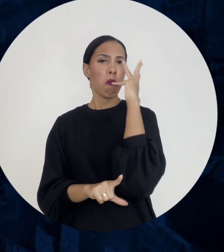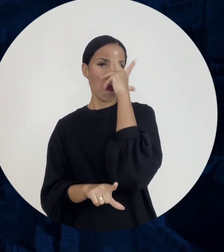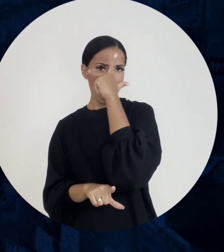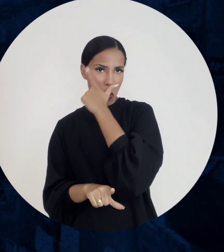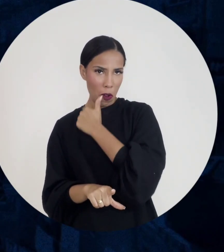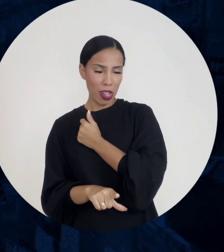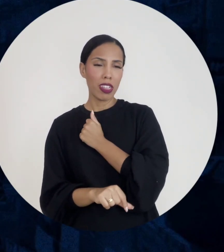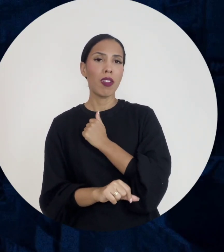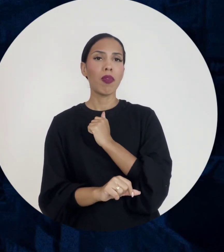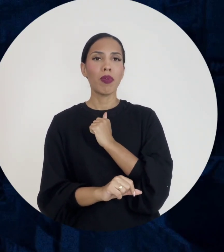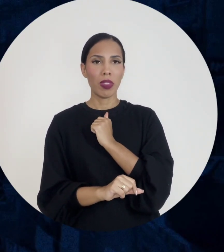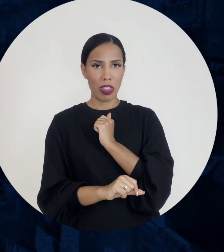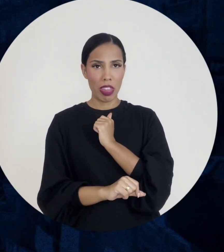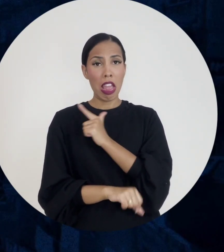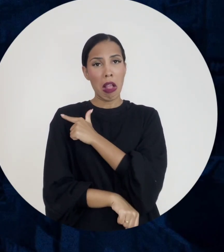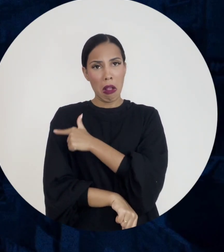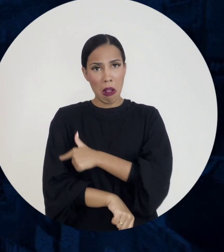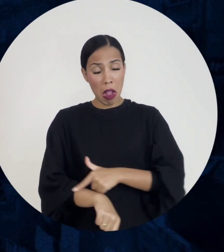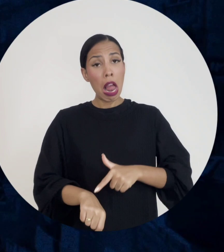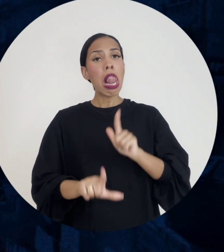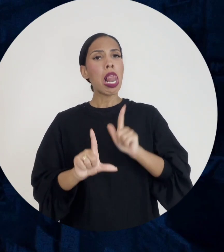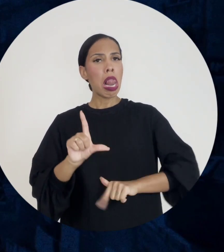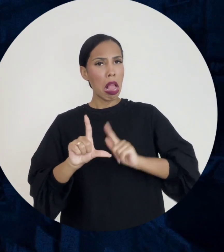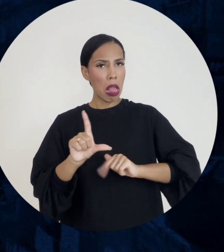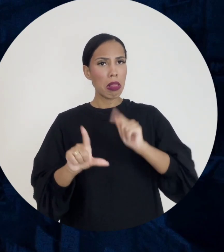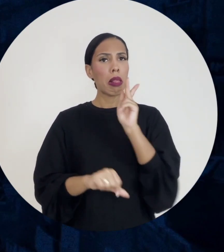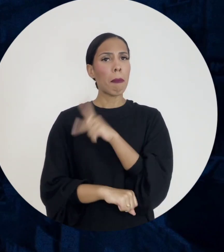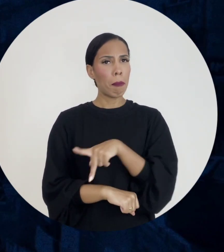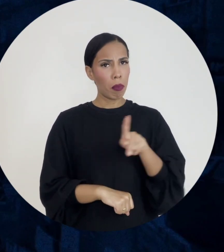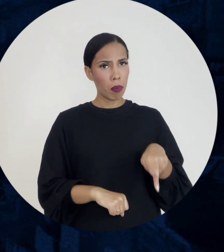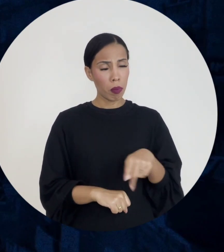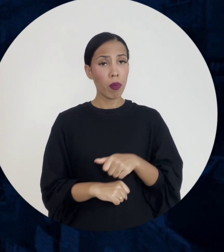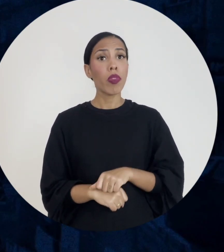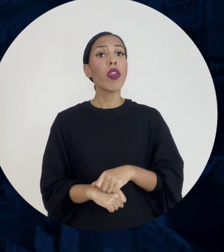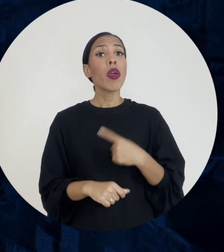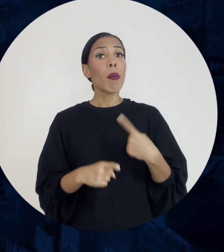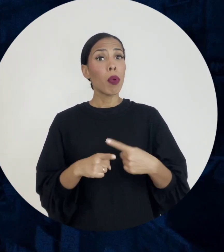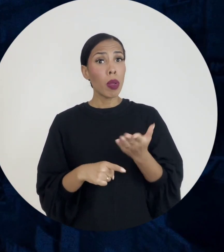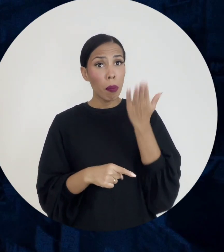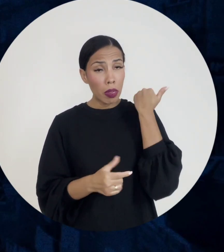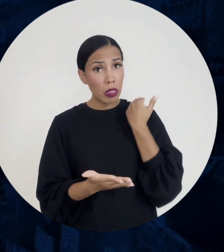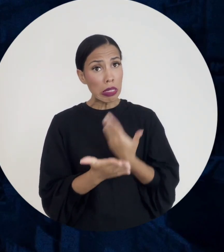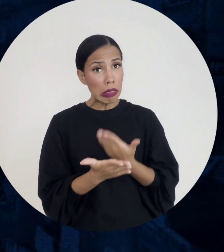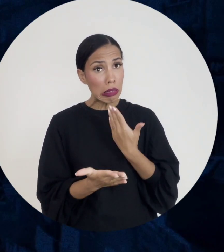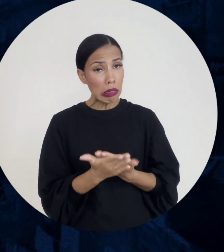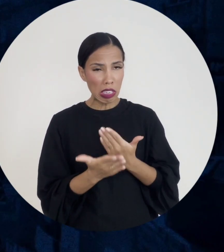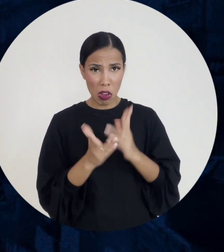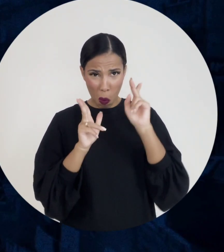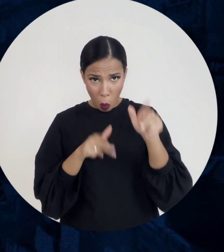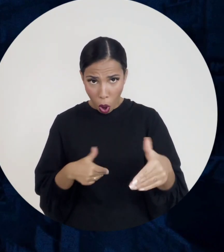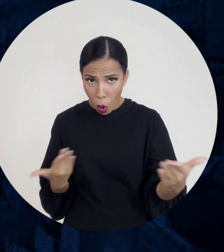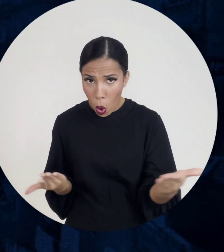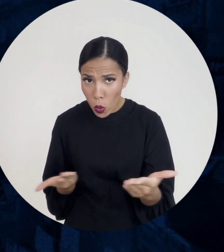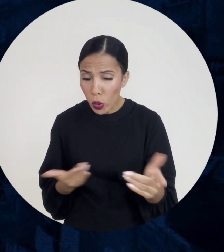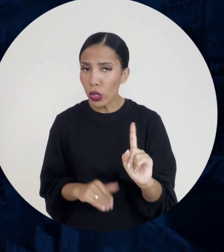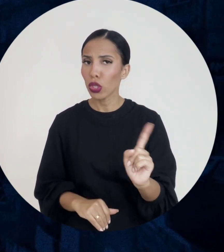você estudava, né? Que hoje em dia, né? Aprendi naquele abecedário, aquela cartilhazinha, você pegava um pedaço de papel,